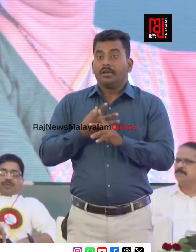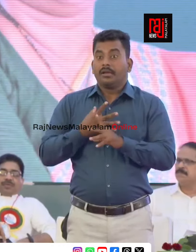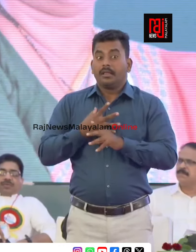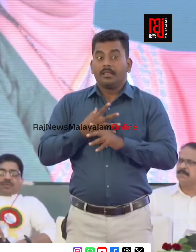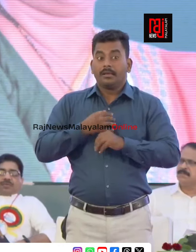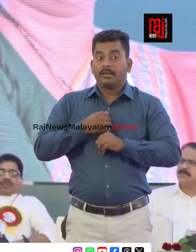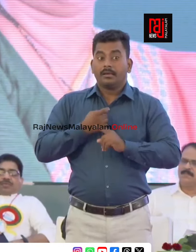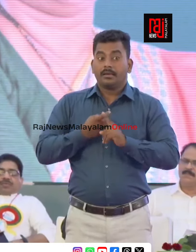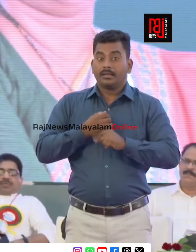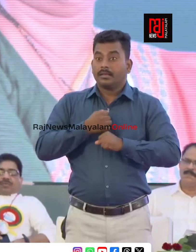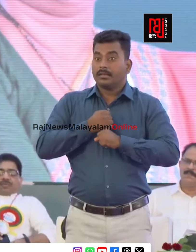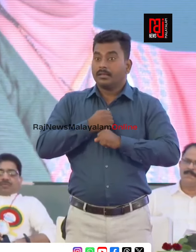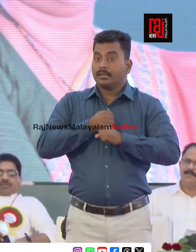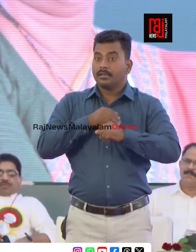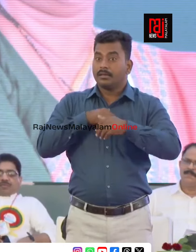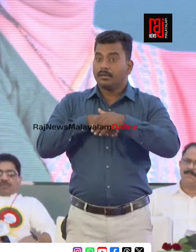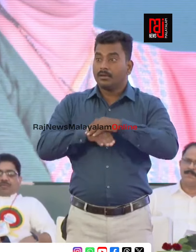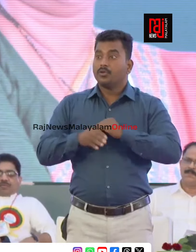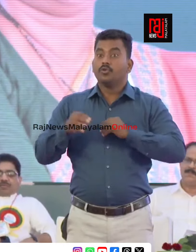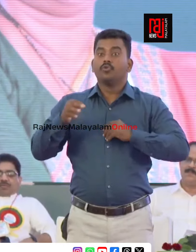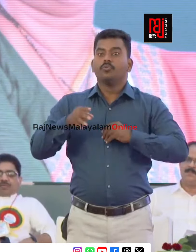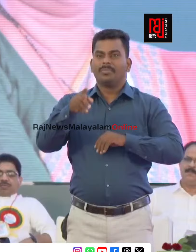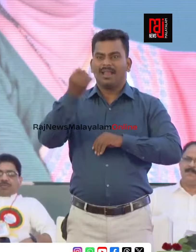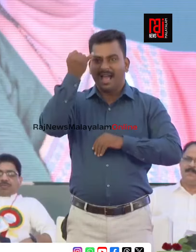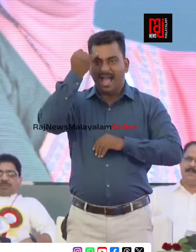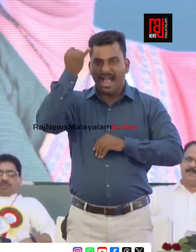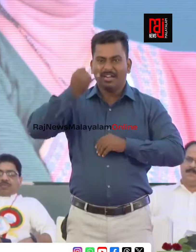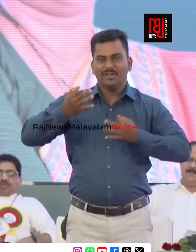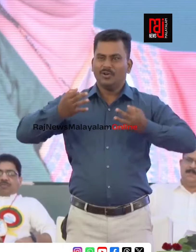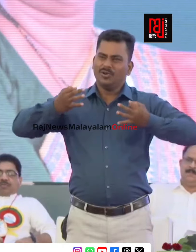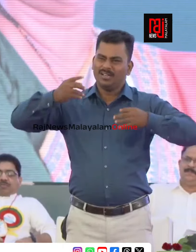സംസ്ഥാനത്തുള്ള ഒരു സ്റ്റാർട്ടപ്പിൻ്റെ